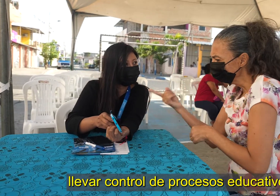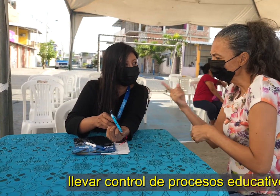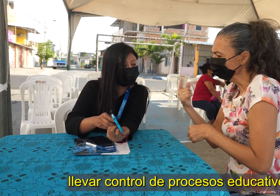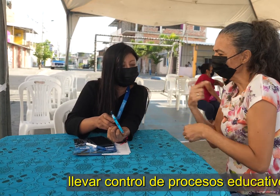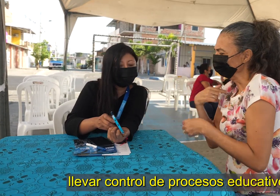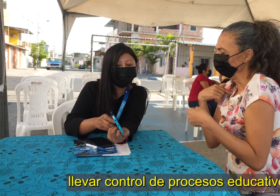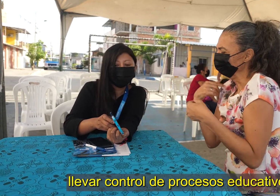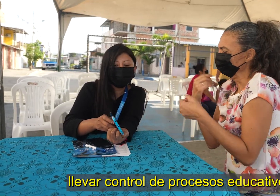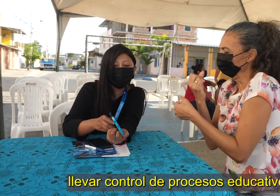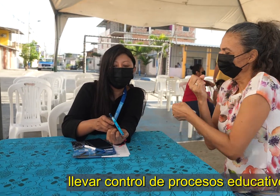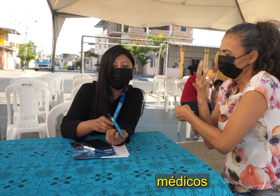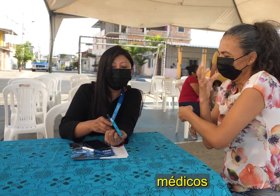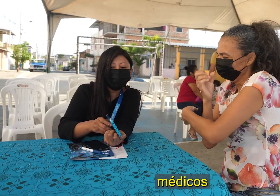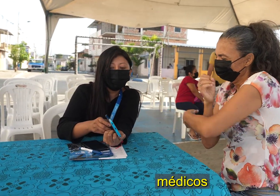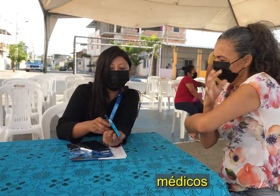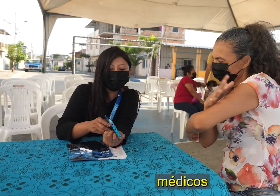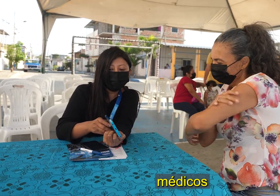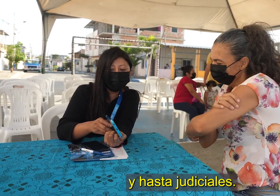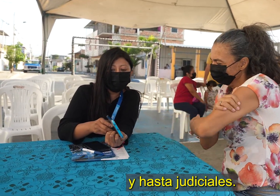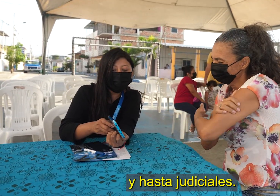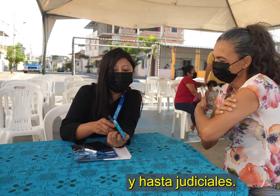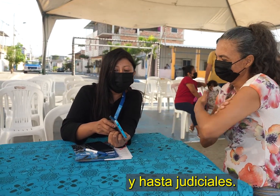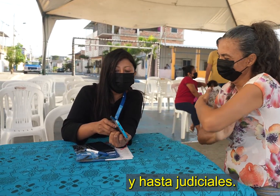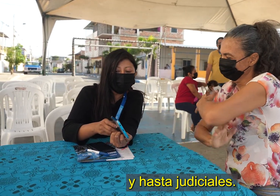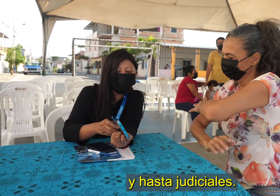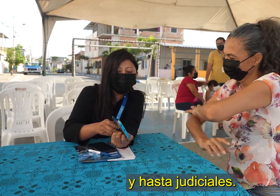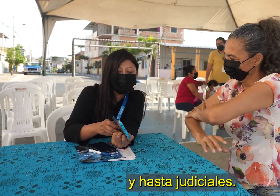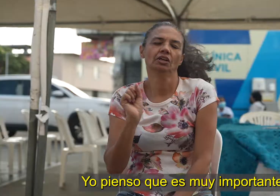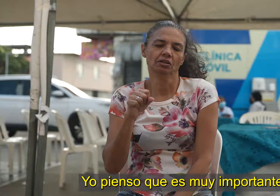procesos educativos, médicos y hasta judiciales.